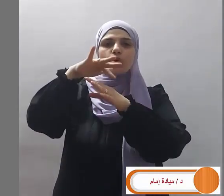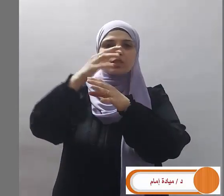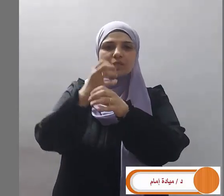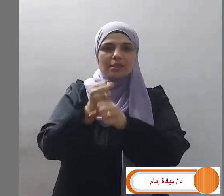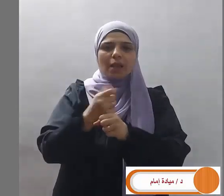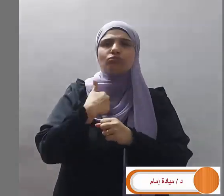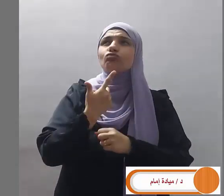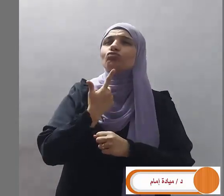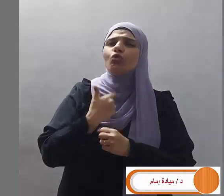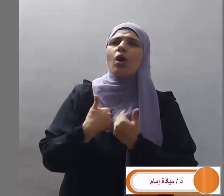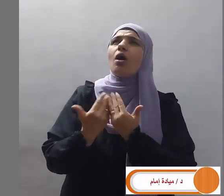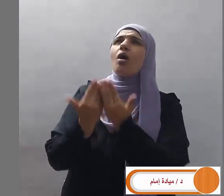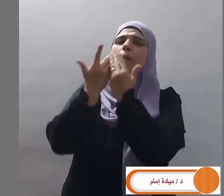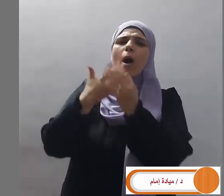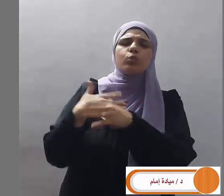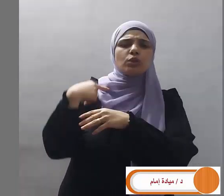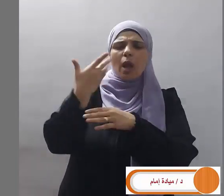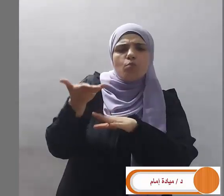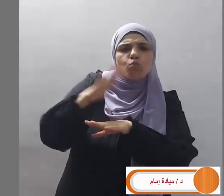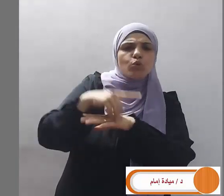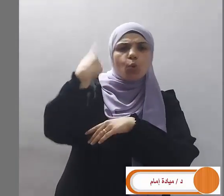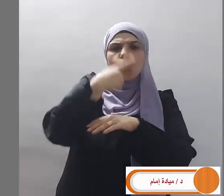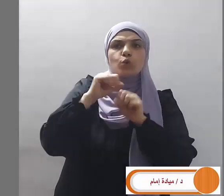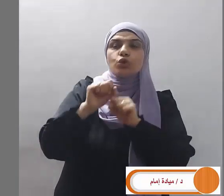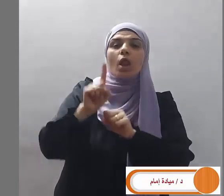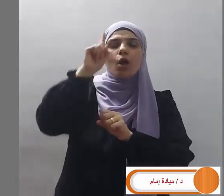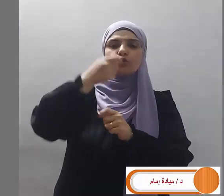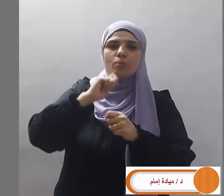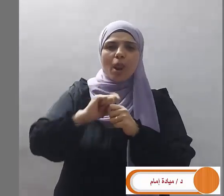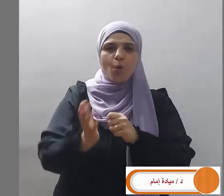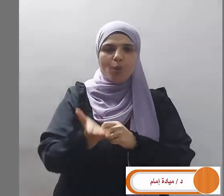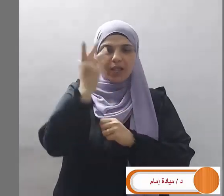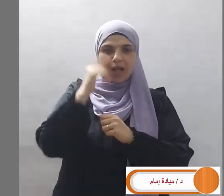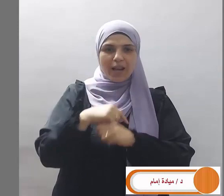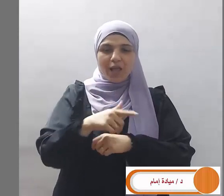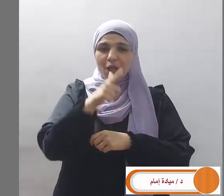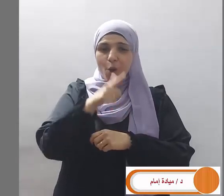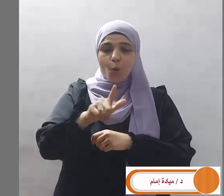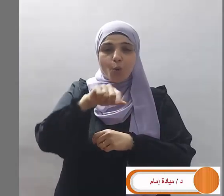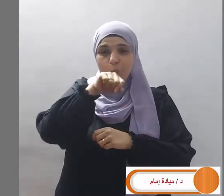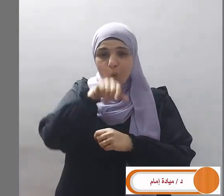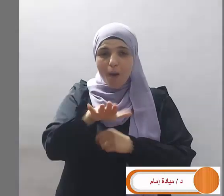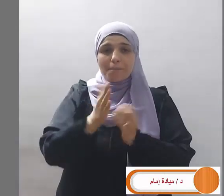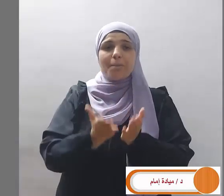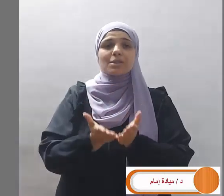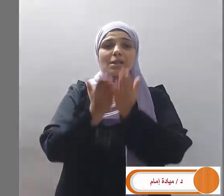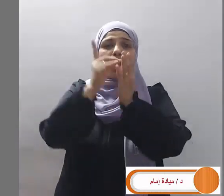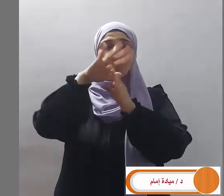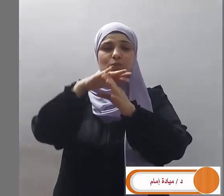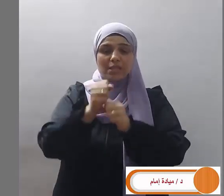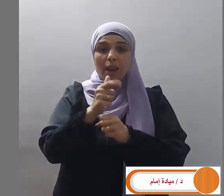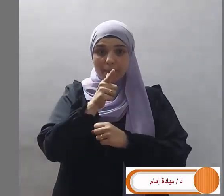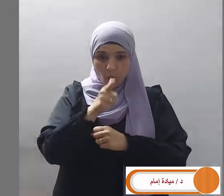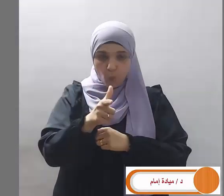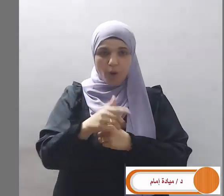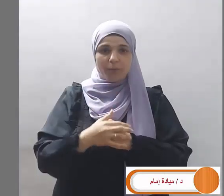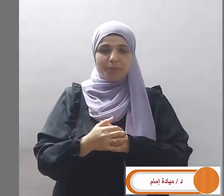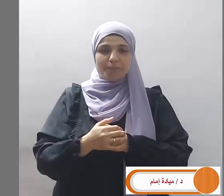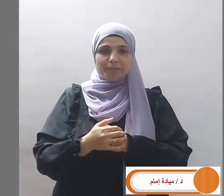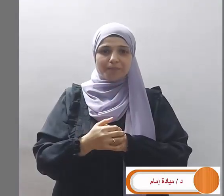يتمنى الشهادة في سبيل الله عز وجل، حيث يقول نبينا صلى الله عليه وسلم: